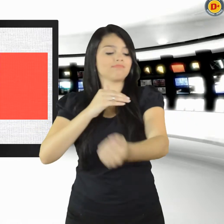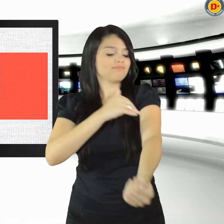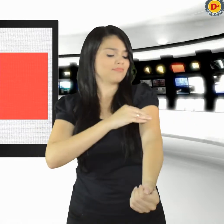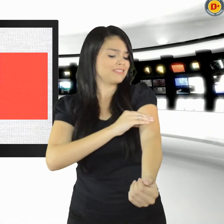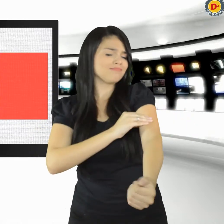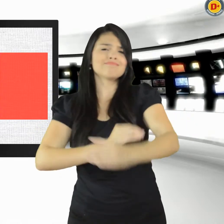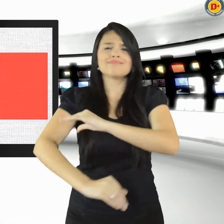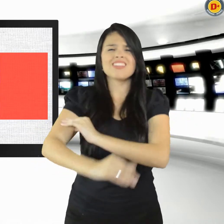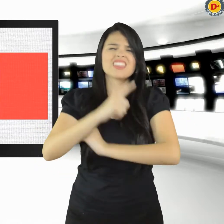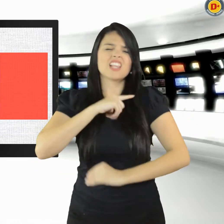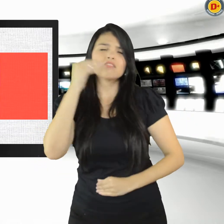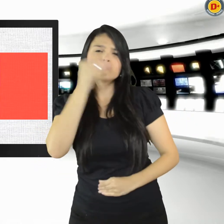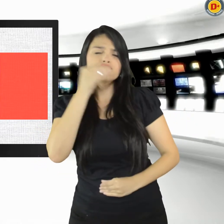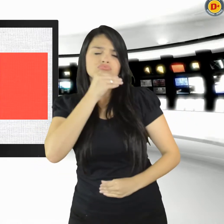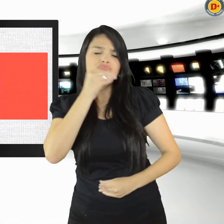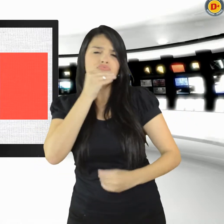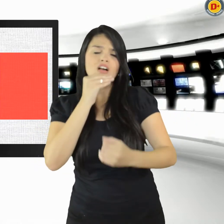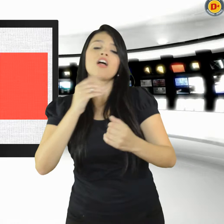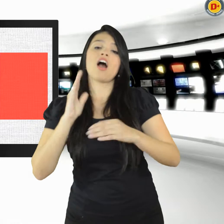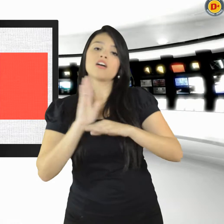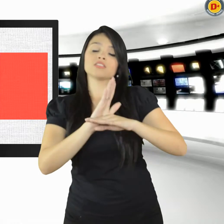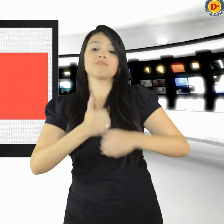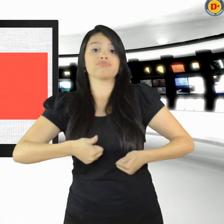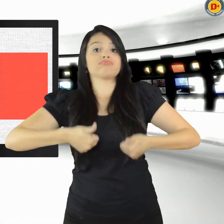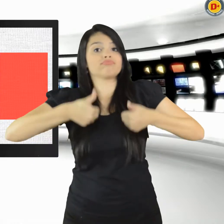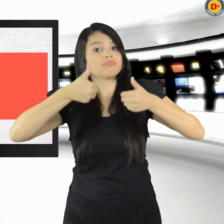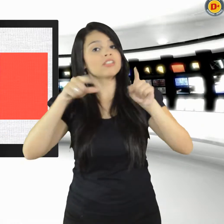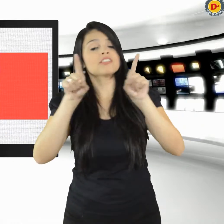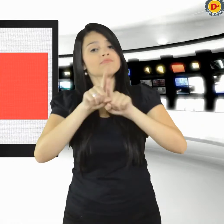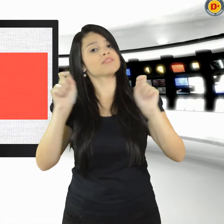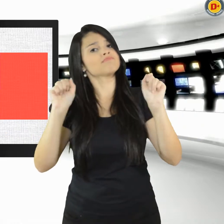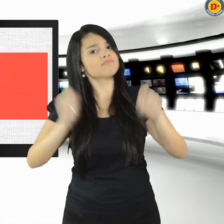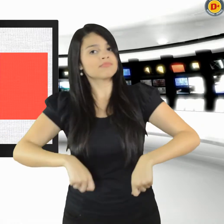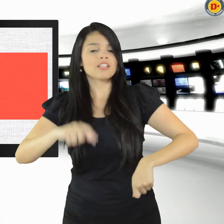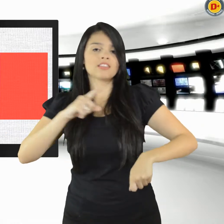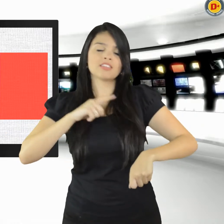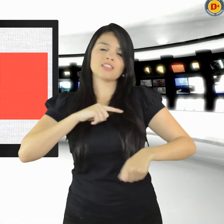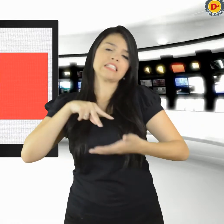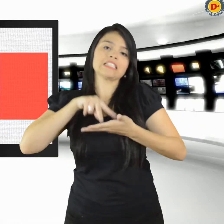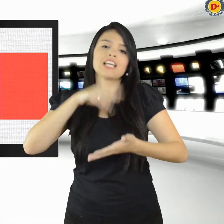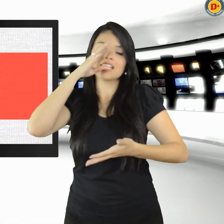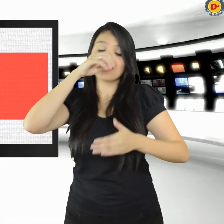enfraquecido e progressivamente é capaz de proporcionar resistência ao movimento na água